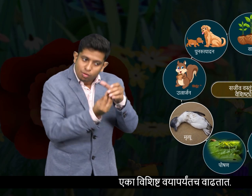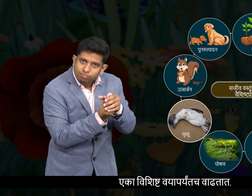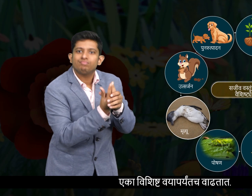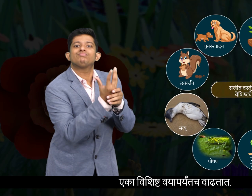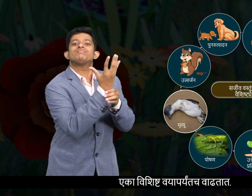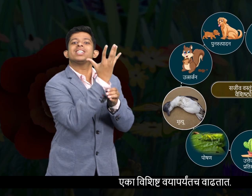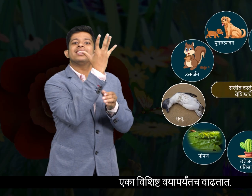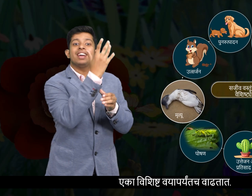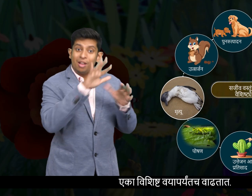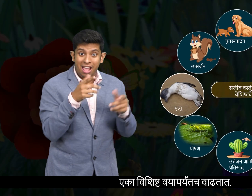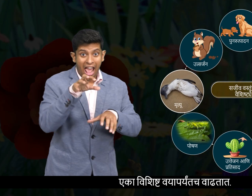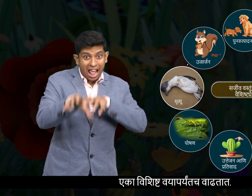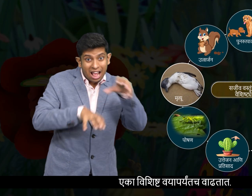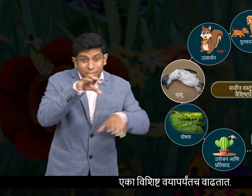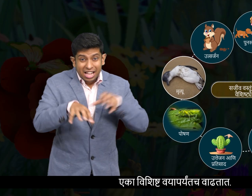वयापर्यंतच वाढतात.